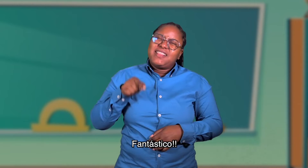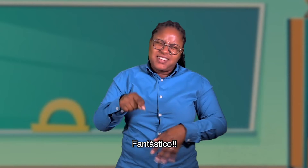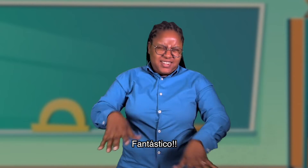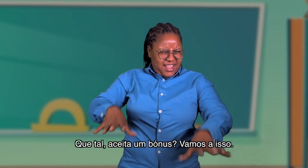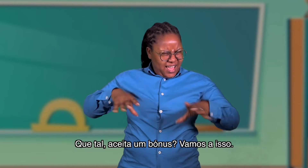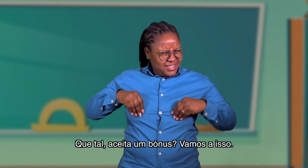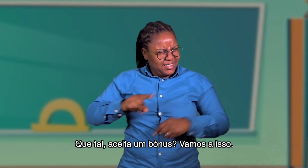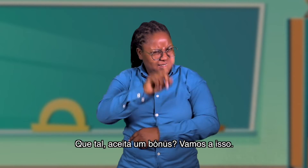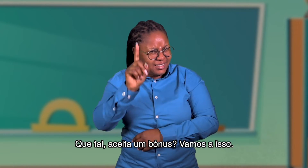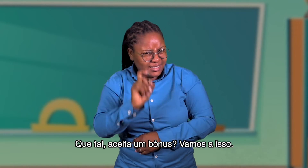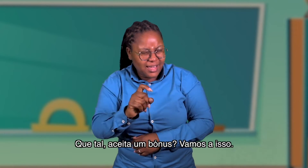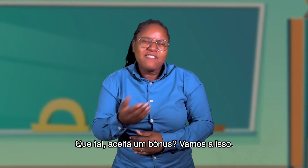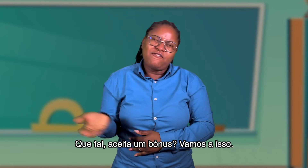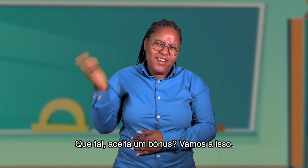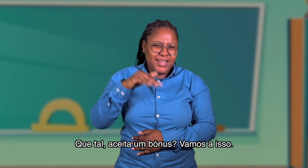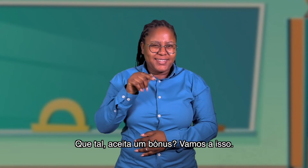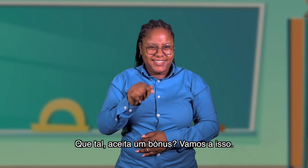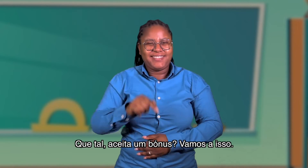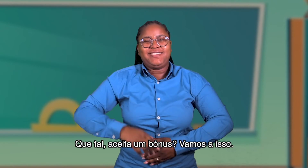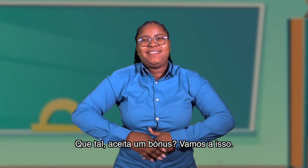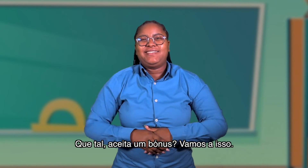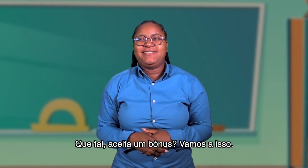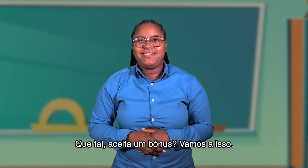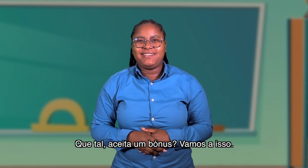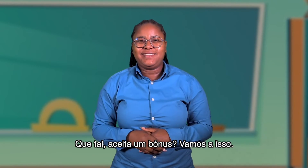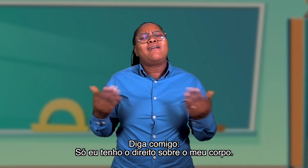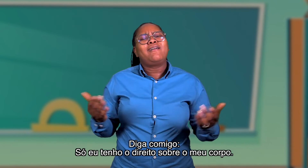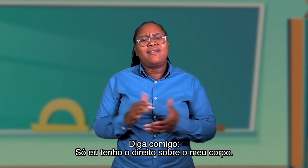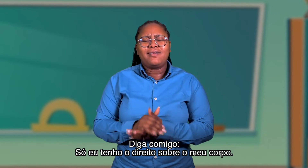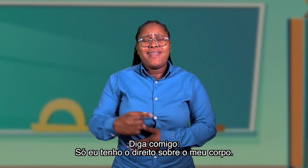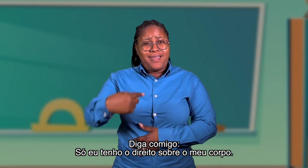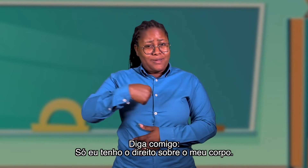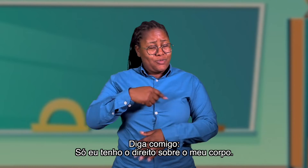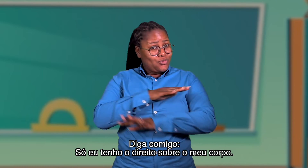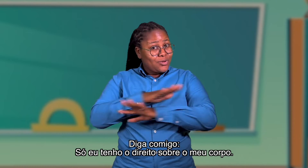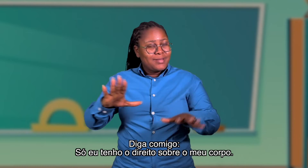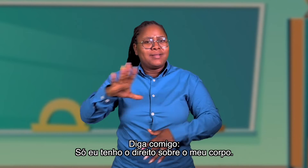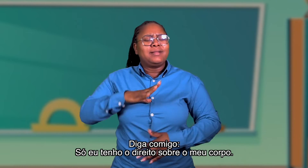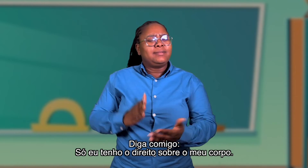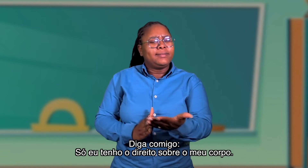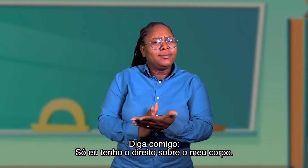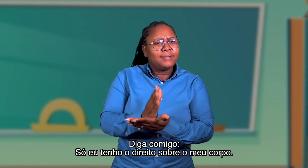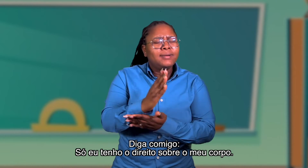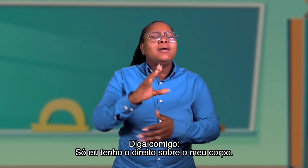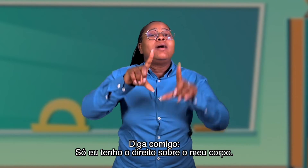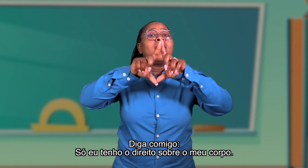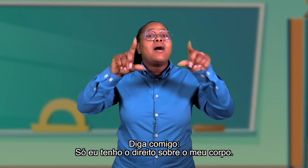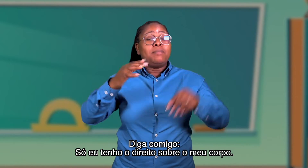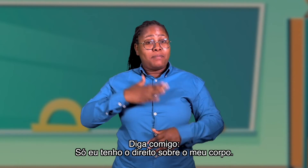Fantástico! Que tal? Aceita um bônus? Vamos a isso. Diga comigo: só eu tenho direito sobre o